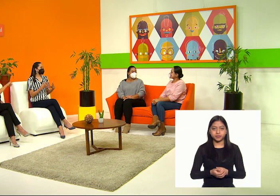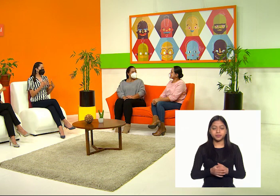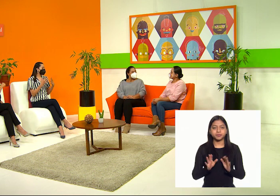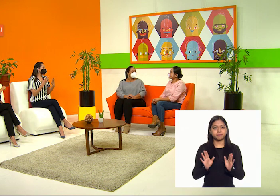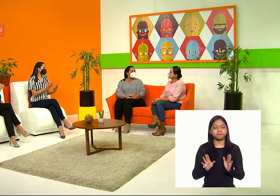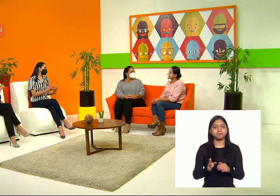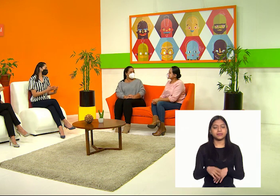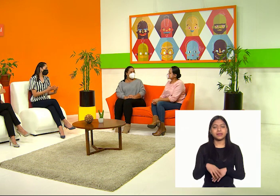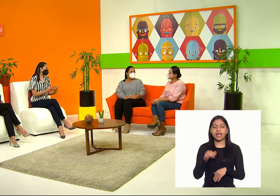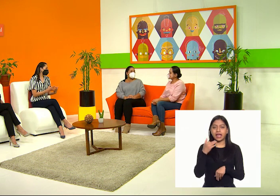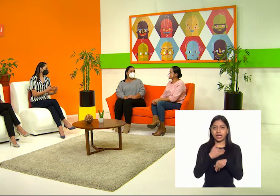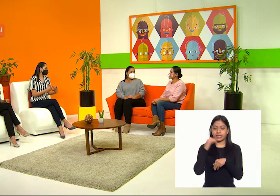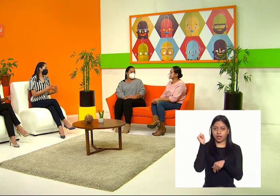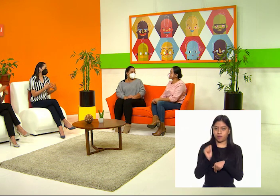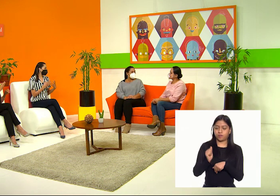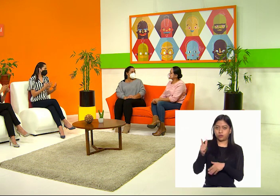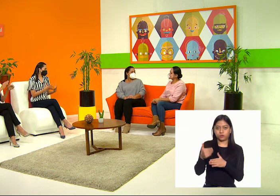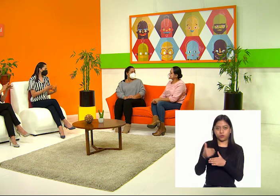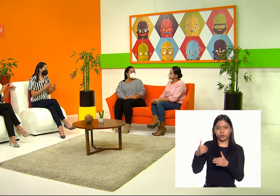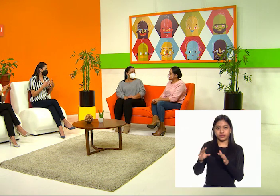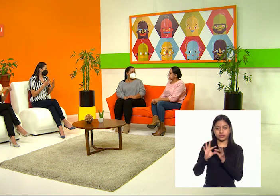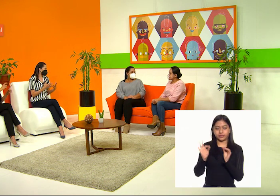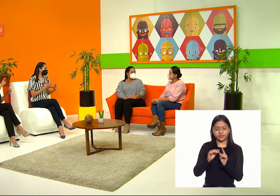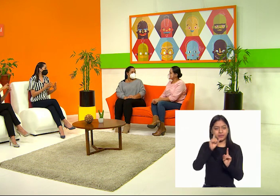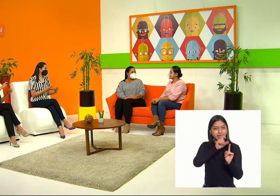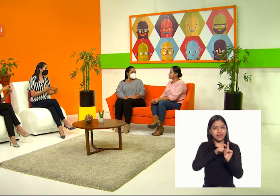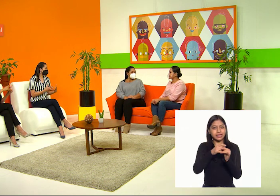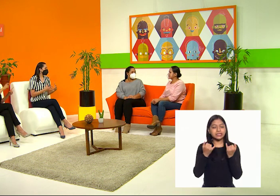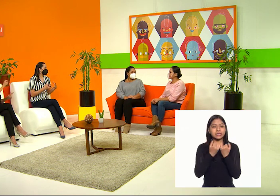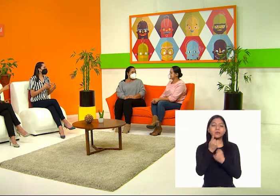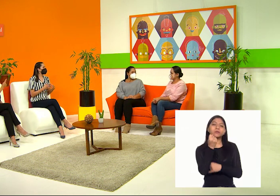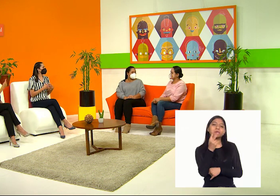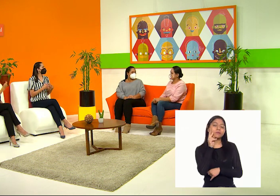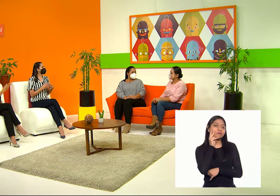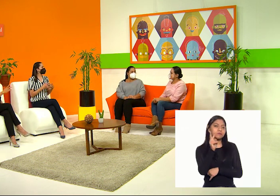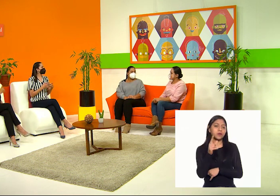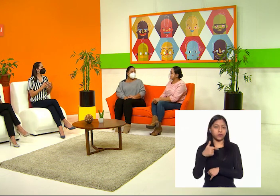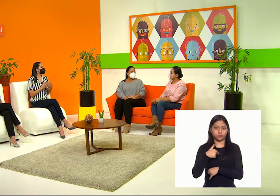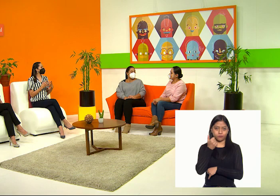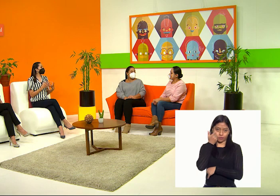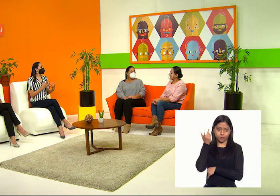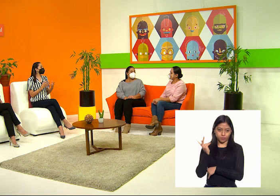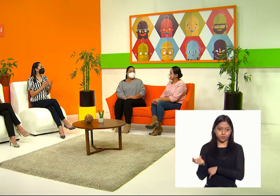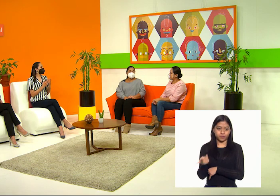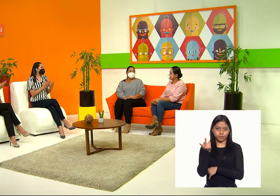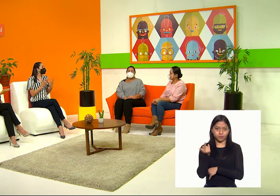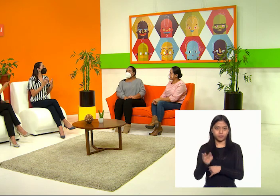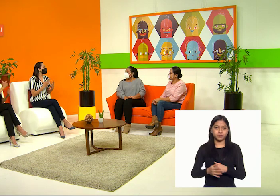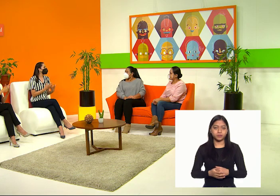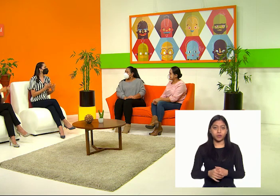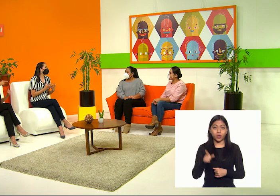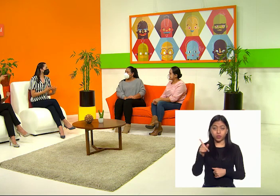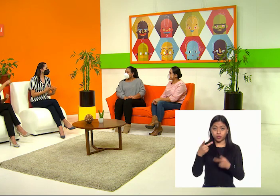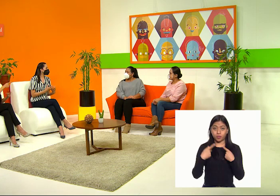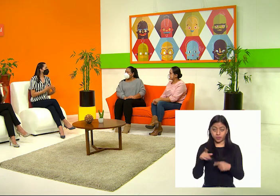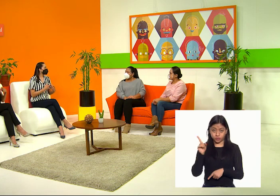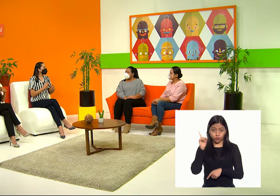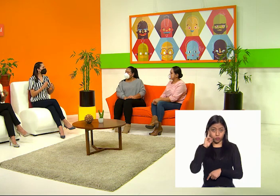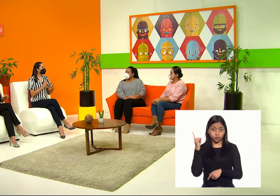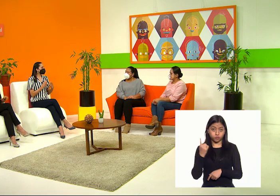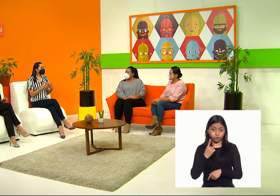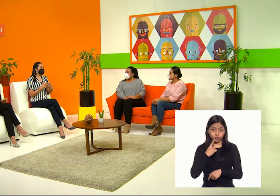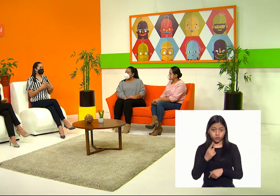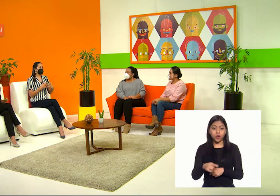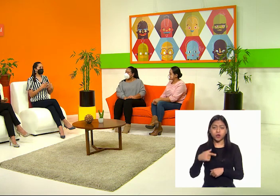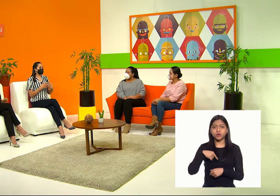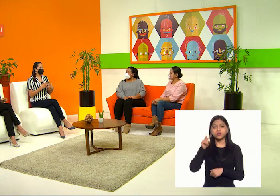y aprovechando que mencionas las caricaturas y la televisión, me gustaría hacerte una pregunta a ti como persona sorda.